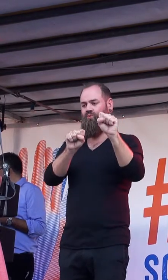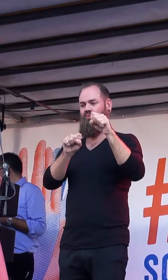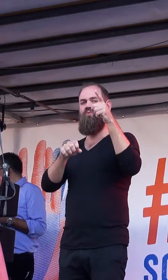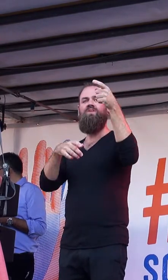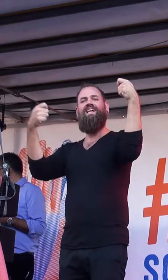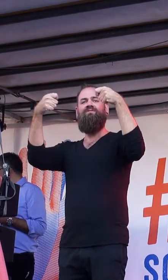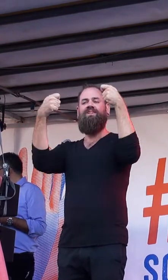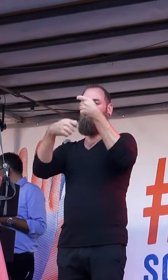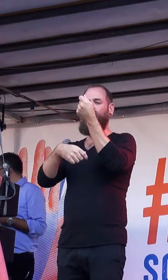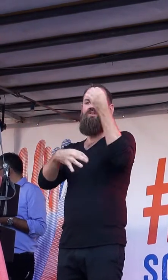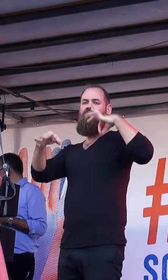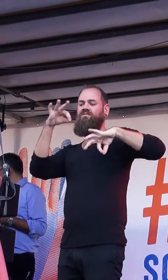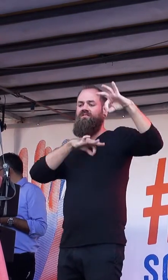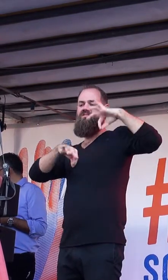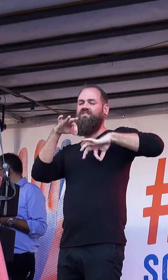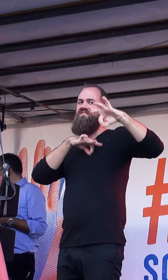haben.